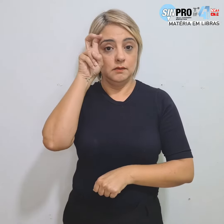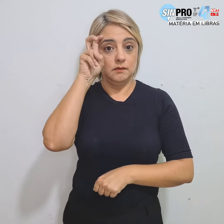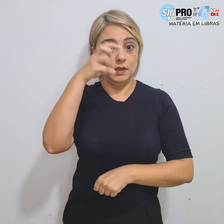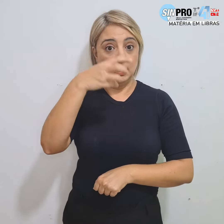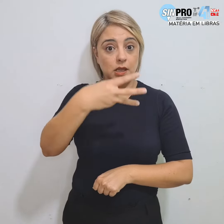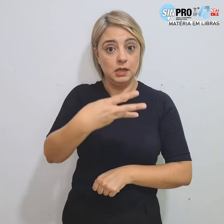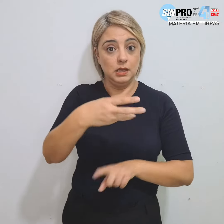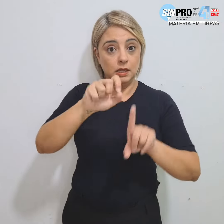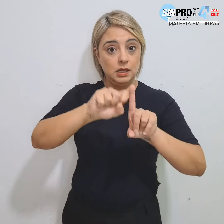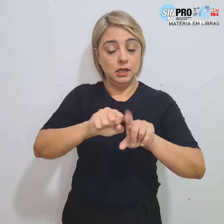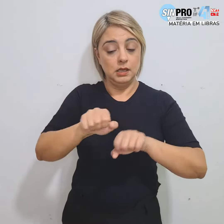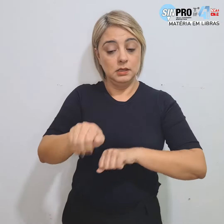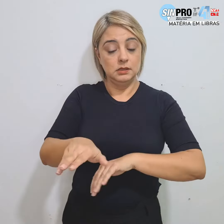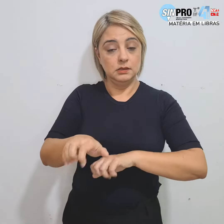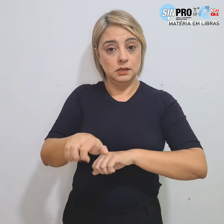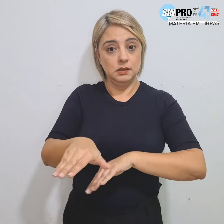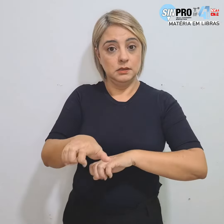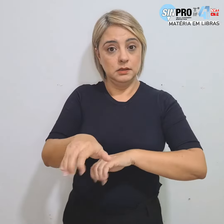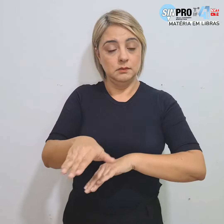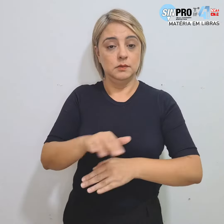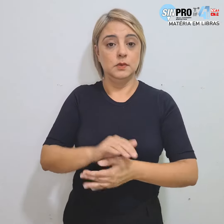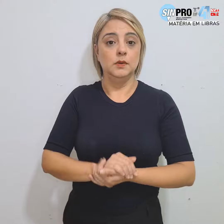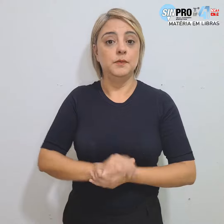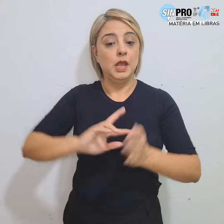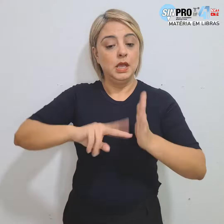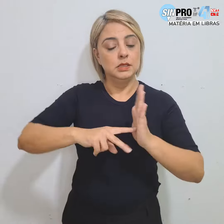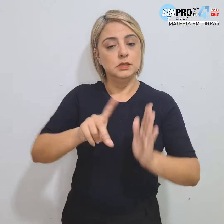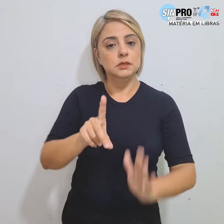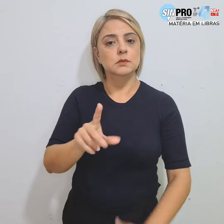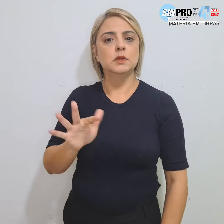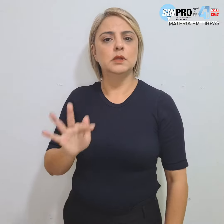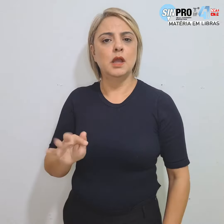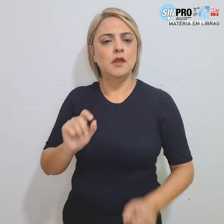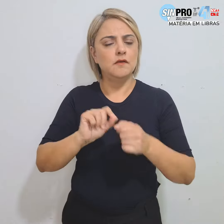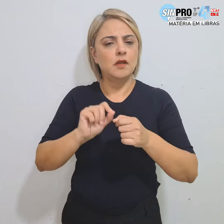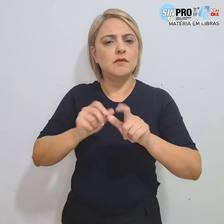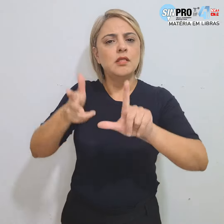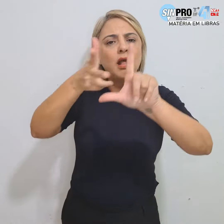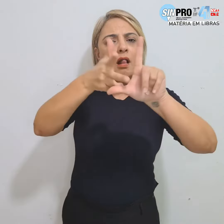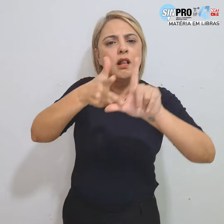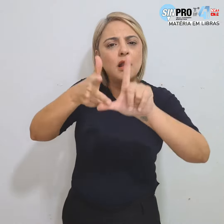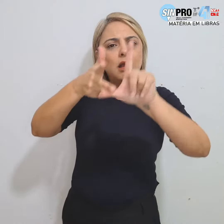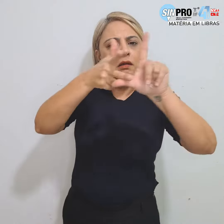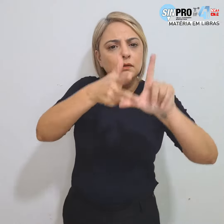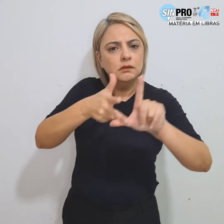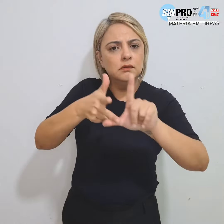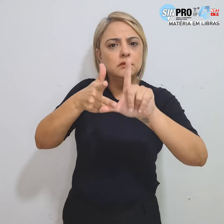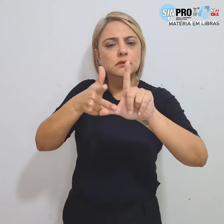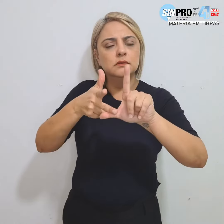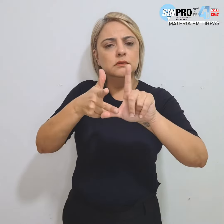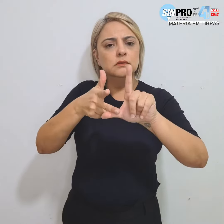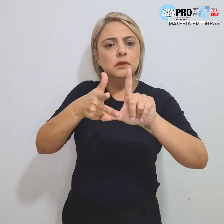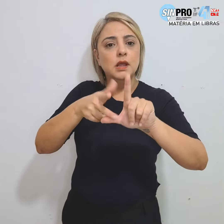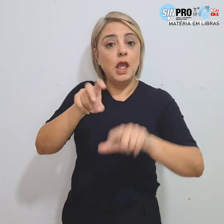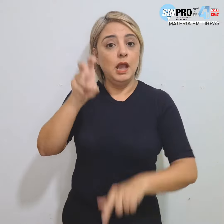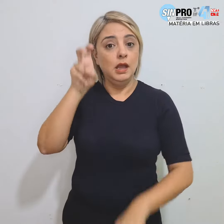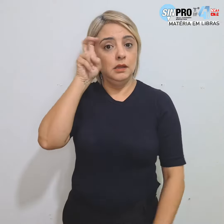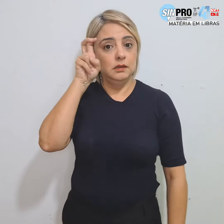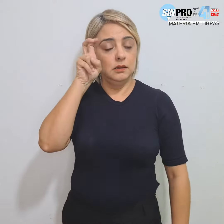de setembro. O SimproDF realizará uma live nesta quinta-feira, dia